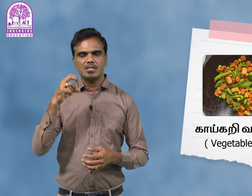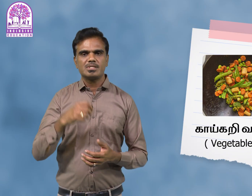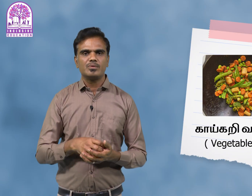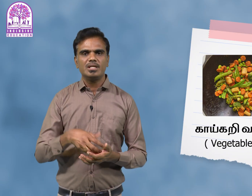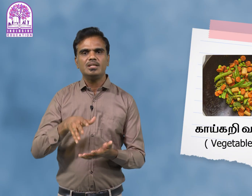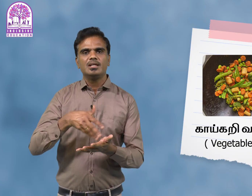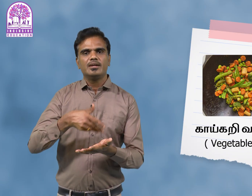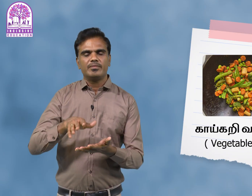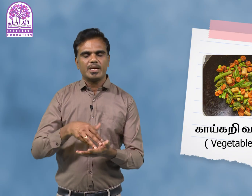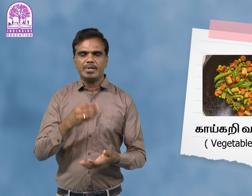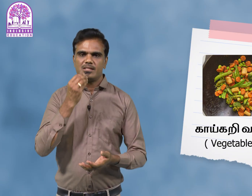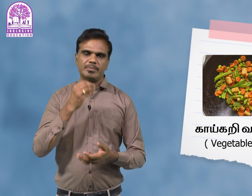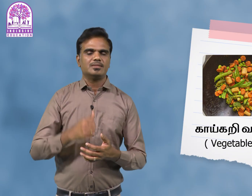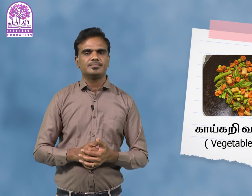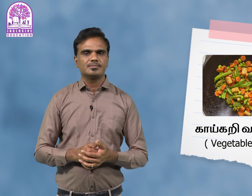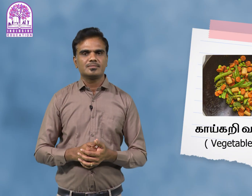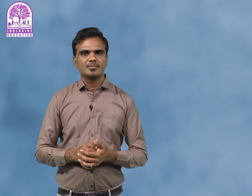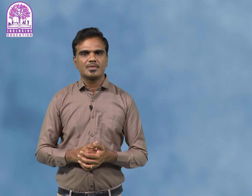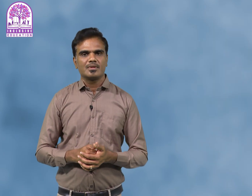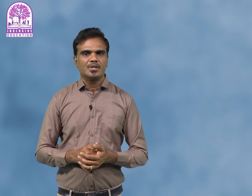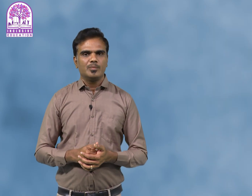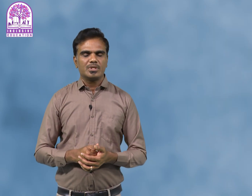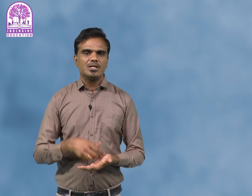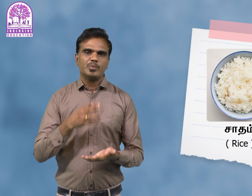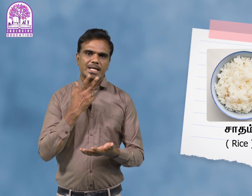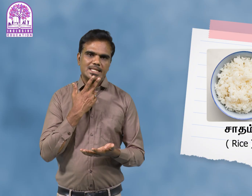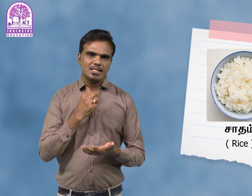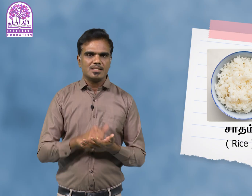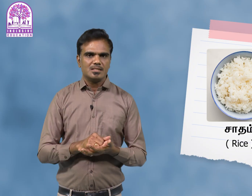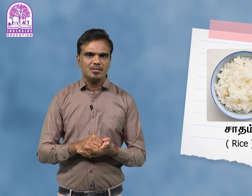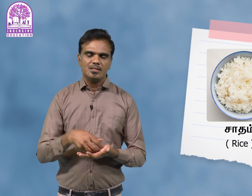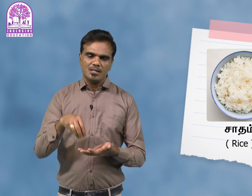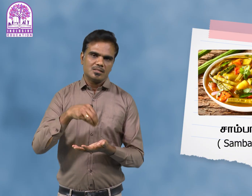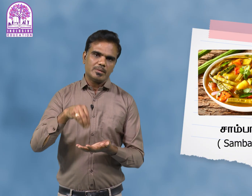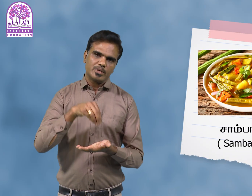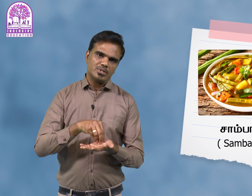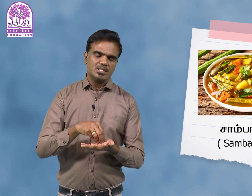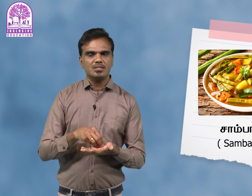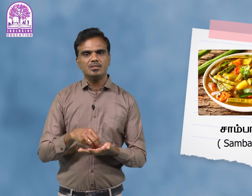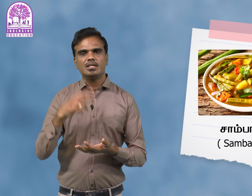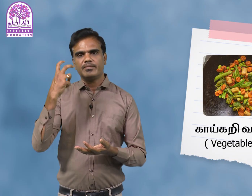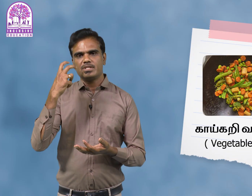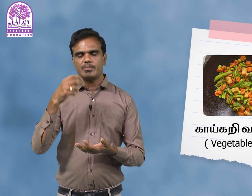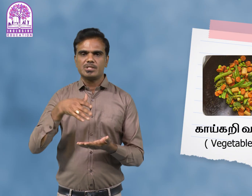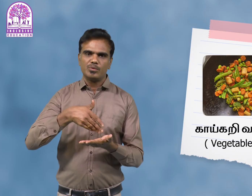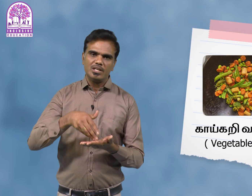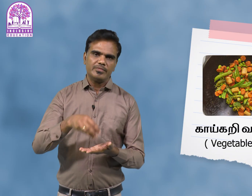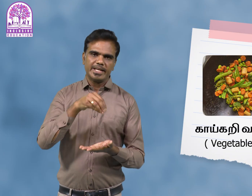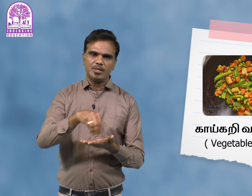வெஜிடபிள்ஸில் உள்ள ஃப்ரை பண்ணி சாப்பிட்டேன். புரியுதுங்களா? அப்போ ரைஸ் எடுத்தாச்சு, சாம்பார் கொடுத்தாச்சு, வெஜிடபிள்ஸில் உள்ள ஃப்ரையும்